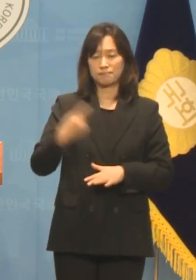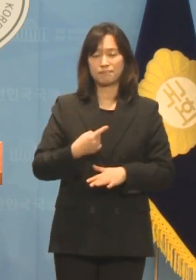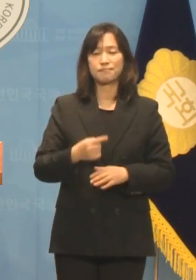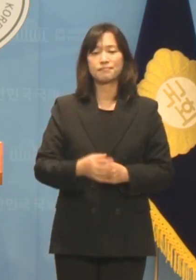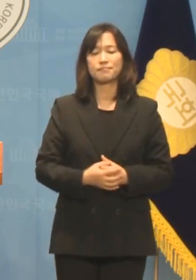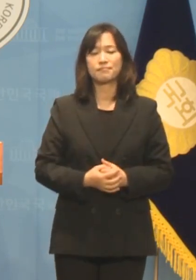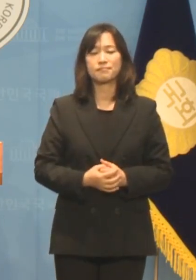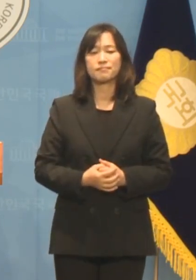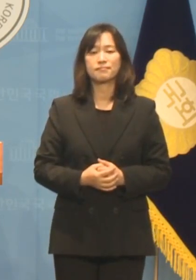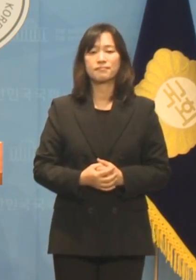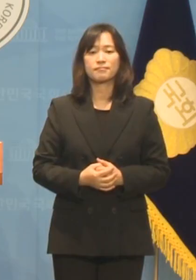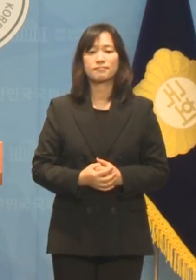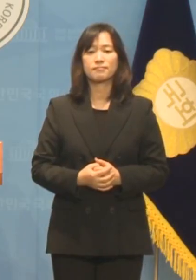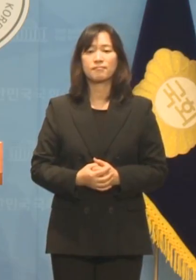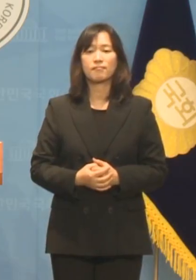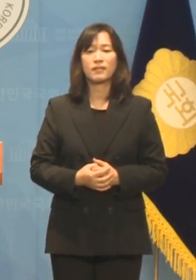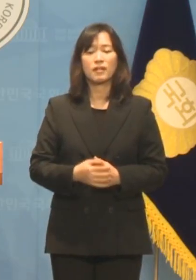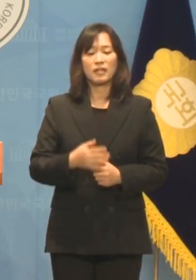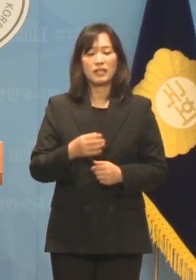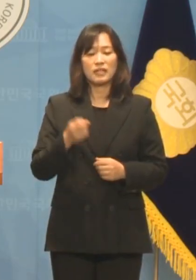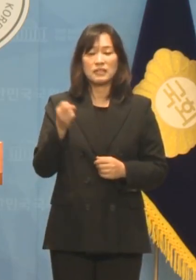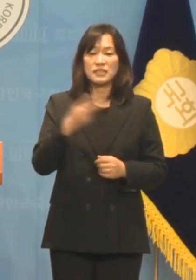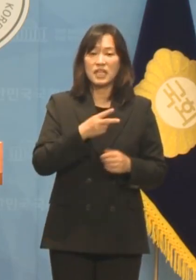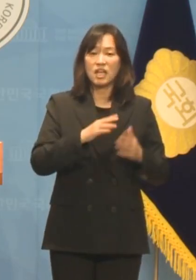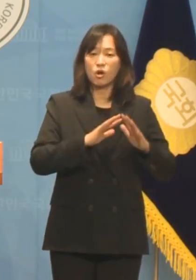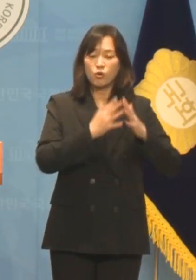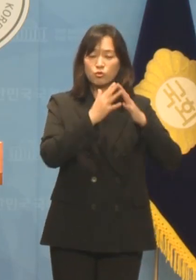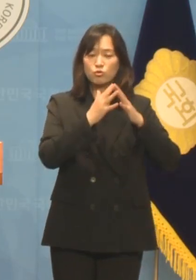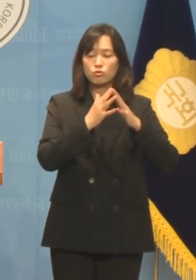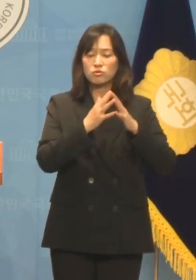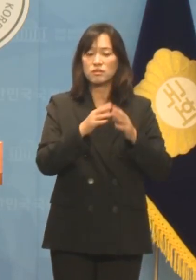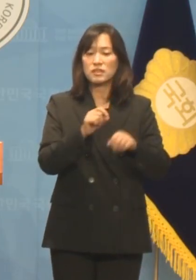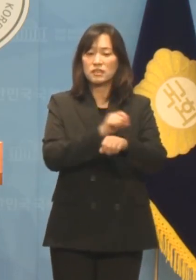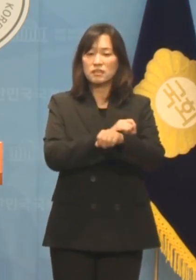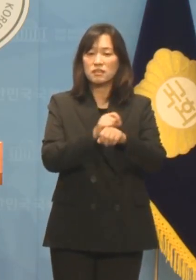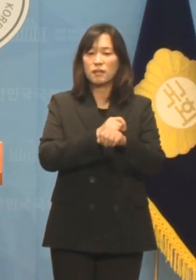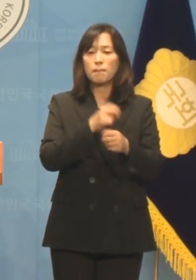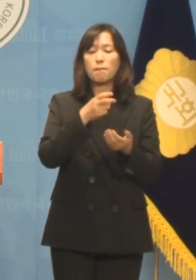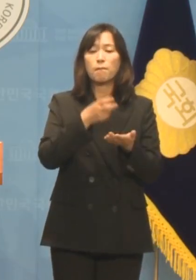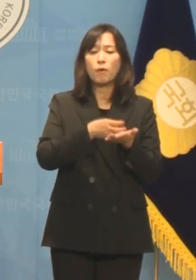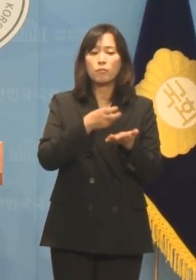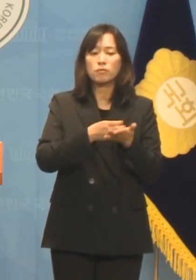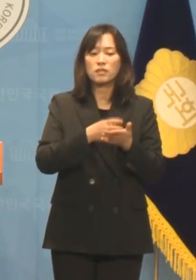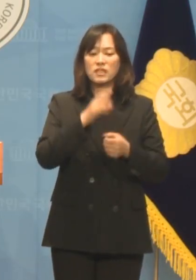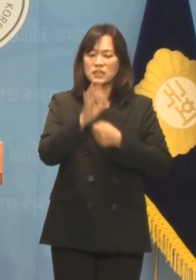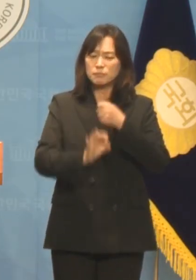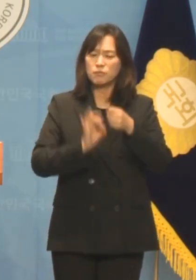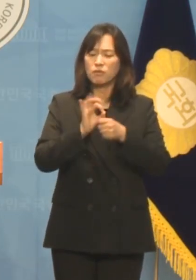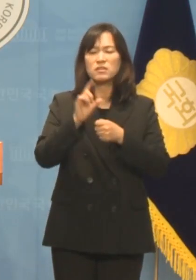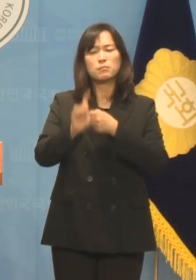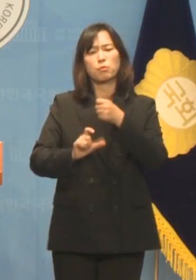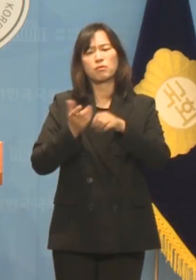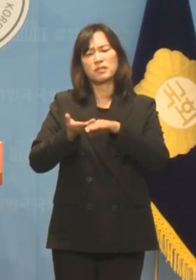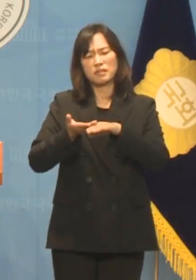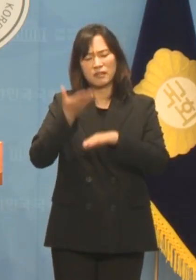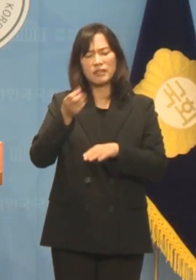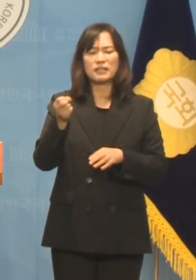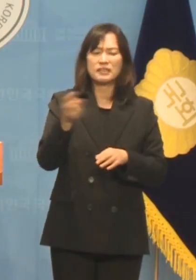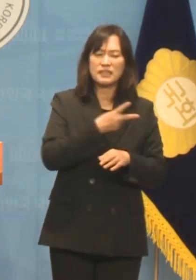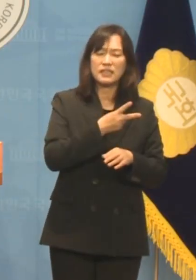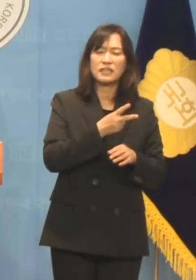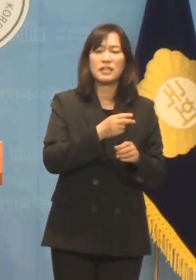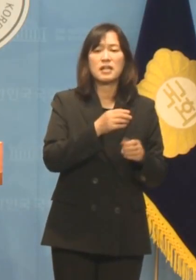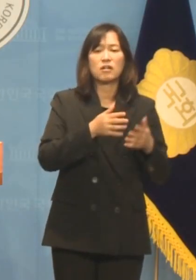섰습니다. 재건축 재개발 특례 촉진법은 10년에서 15년 이상 걸리는 재건축